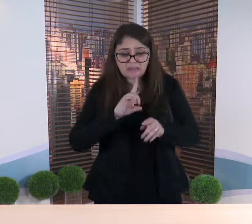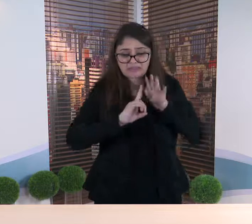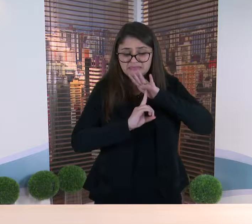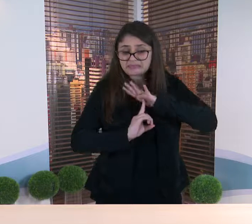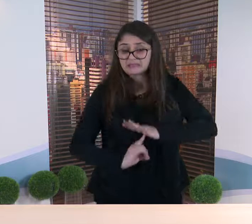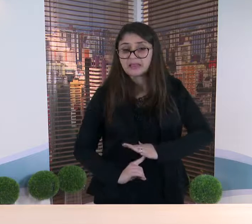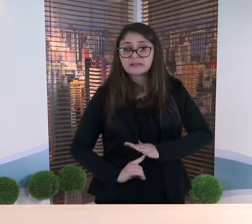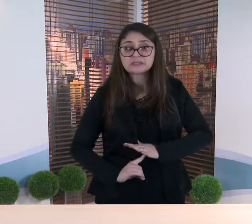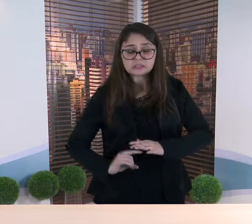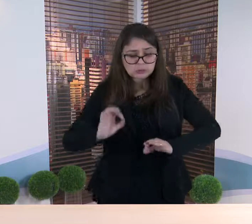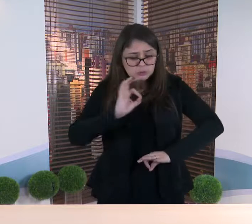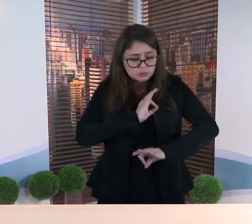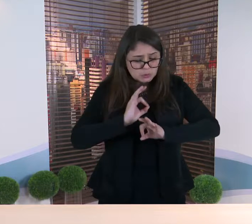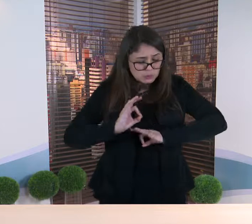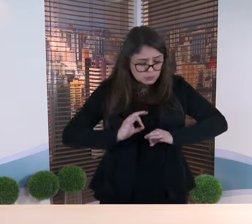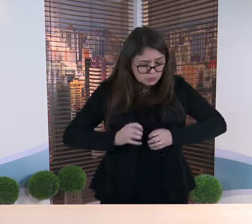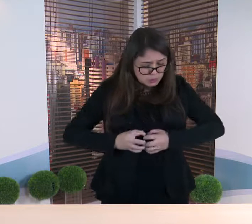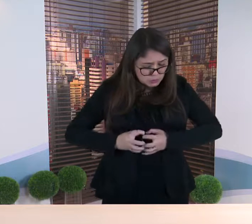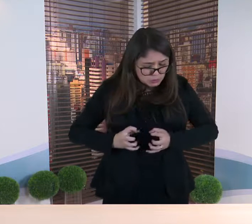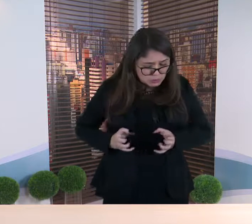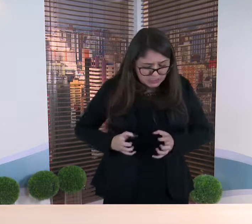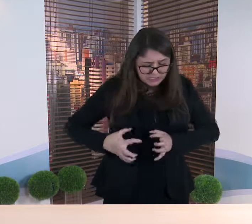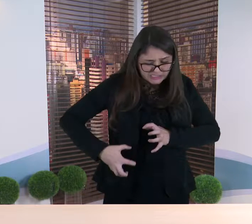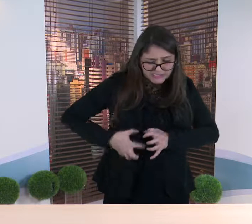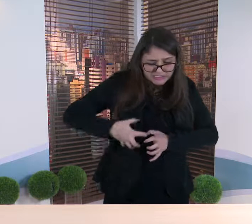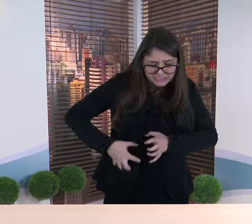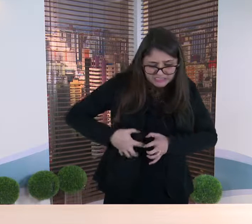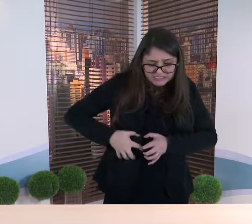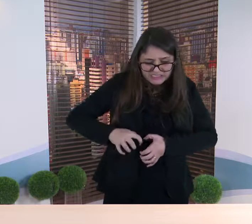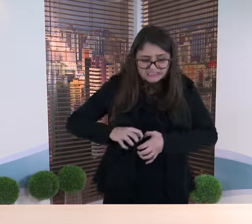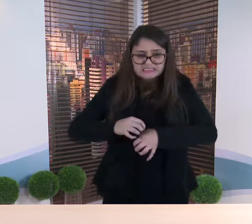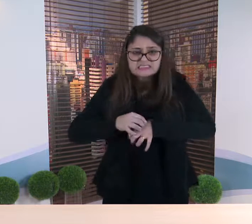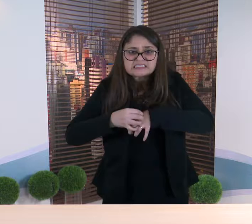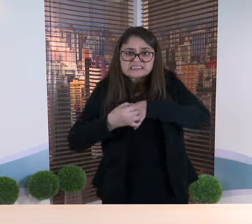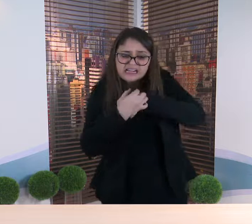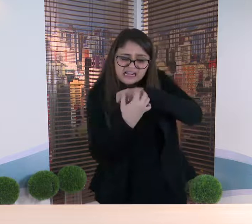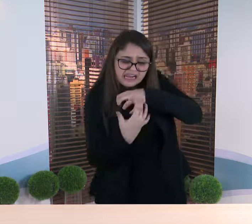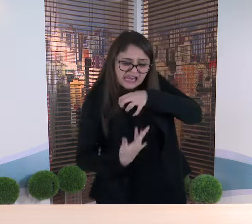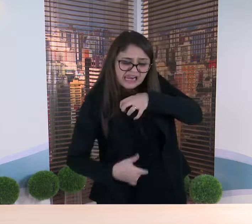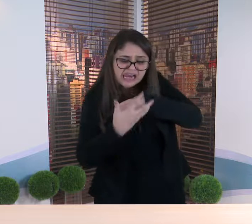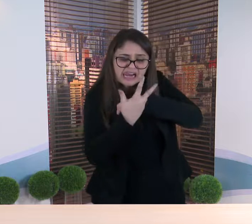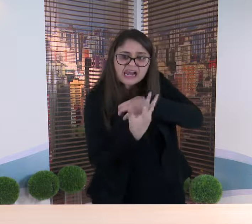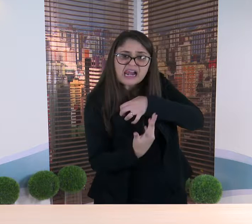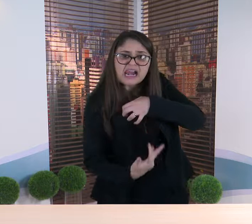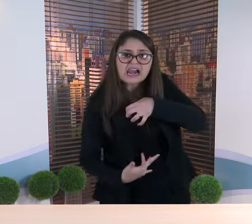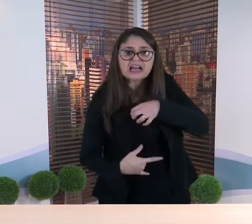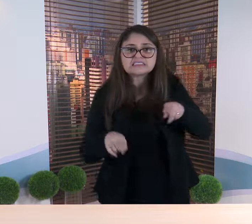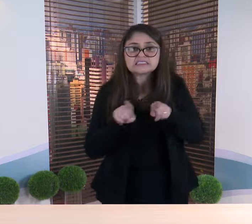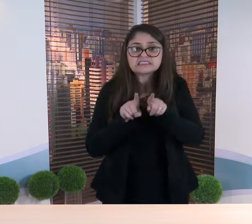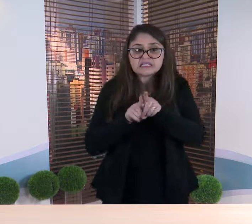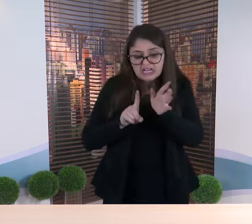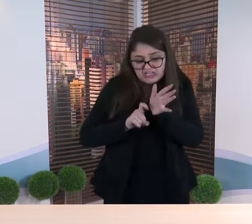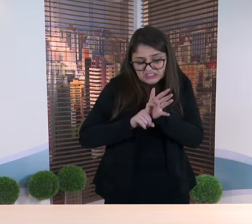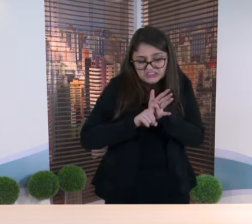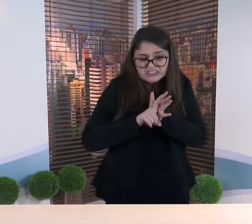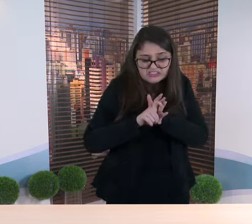Feridas purulentas que se abrem, coçam, racham e supuram. Vermes formados nas